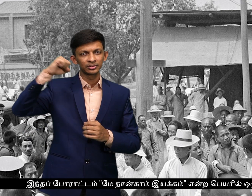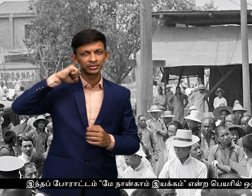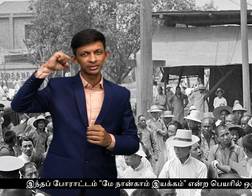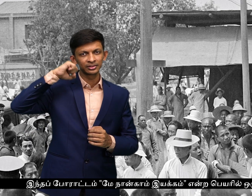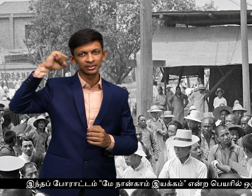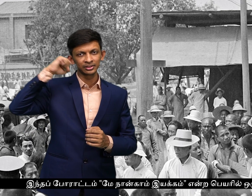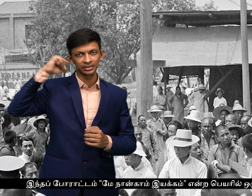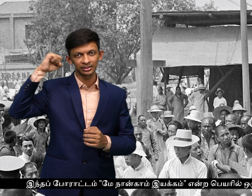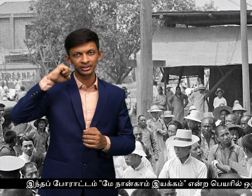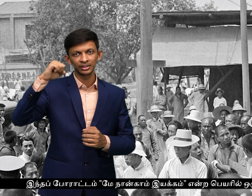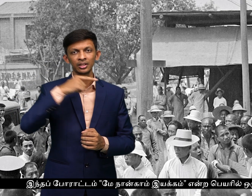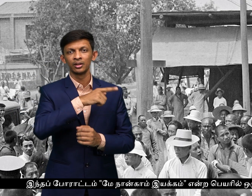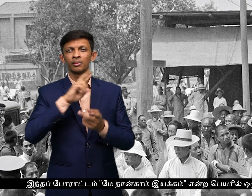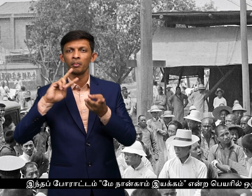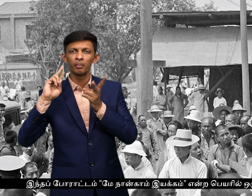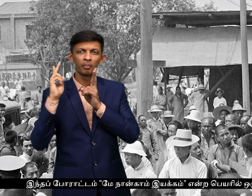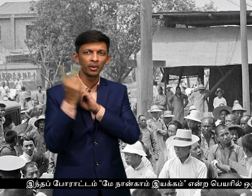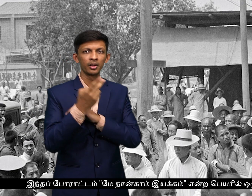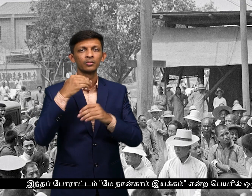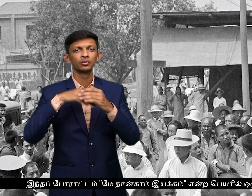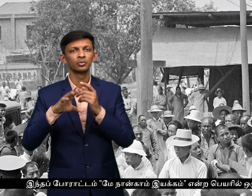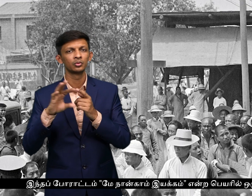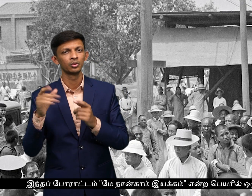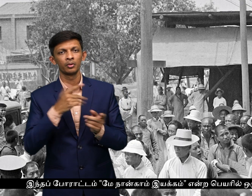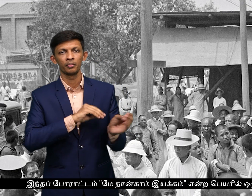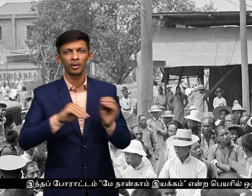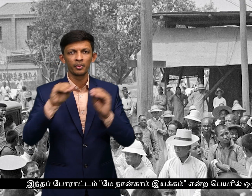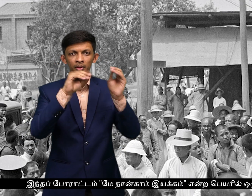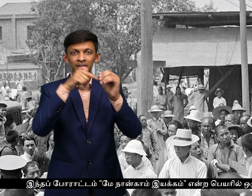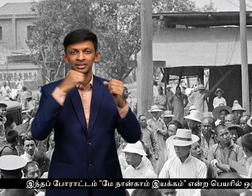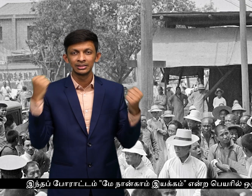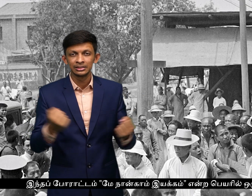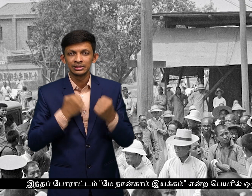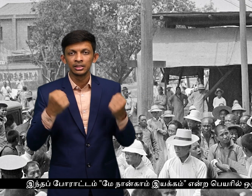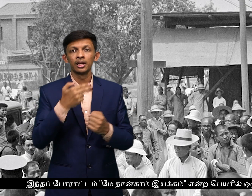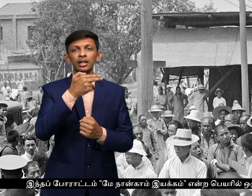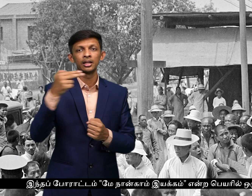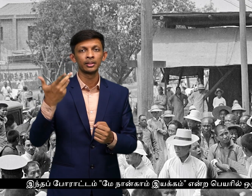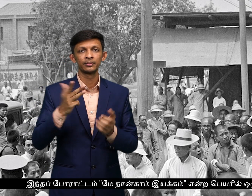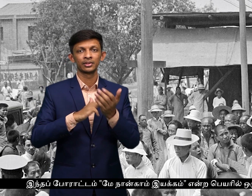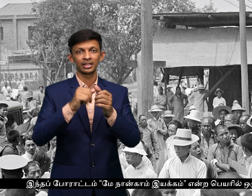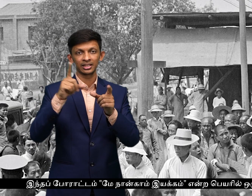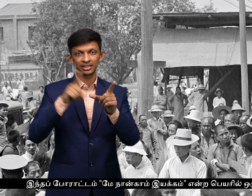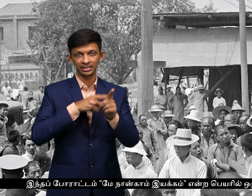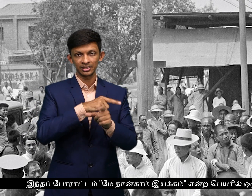இந்த போராட்டம் மே 4 இயக்கம் என்ற பெயரில் ஒரு இயக்கமாக மாறியது.